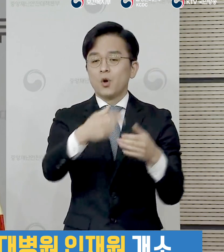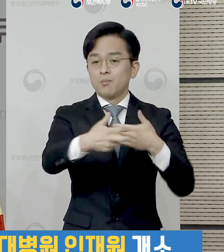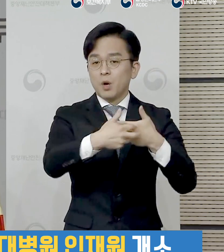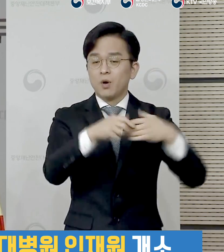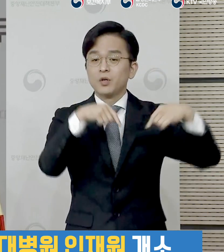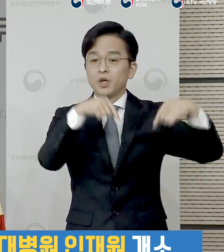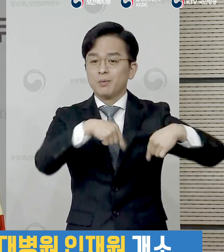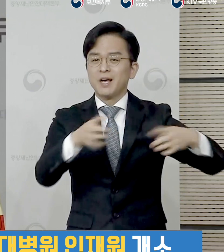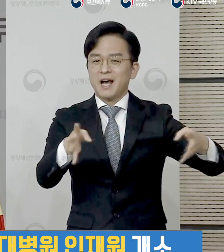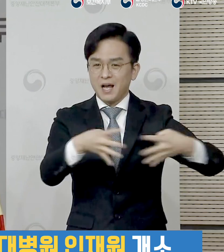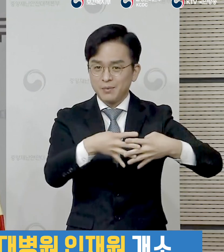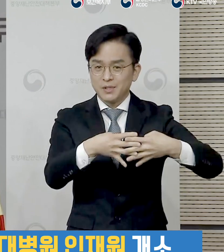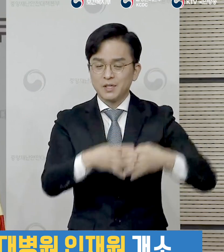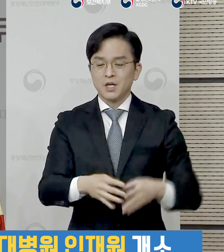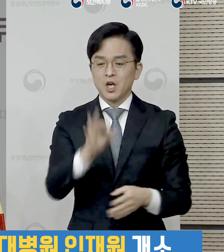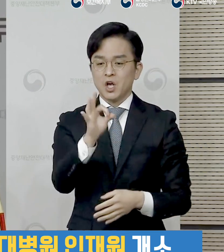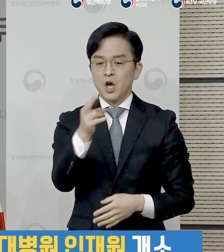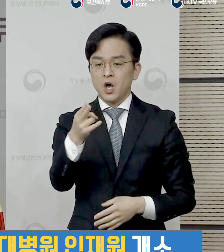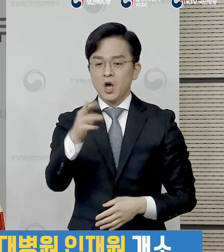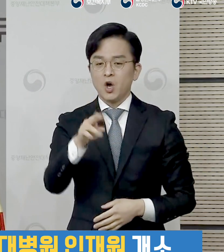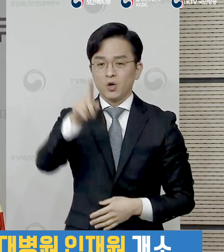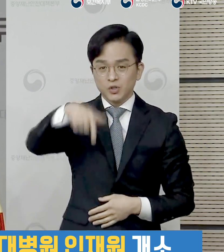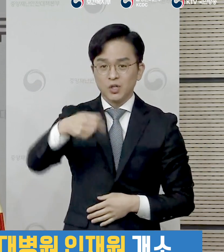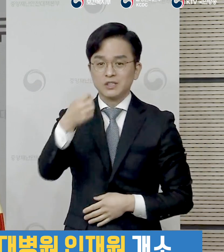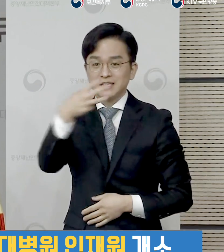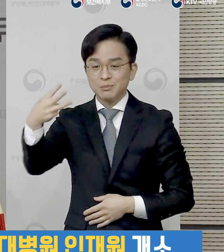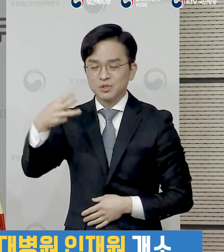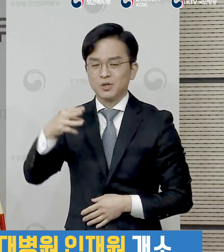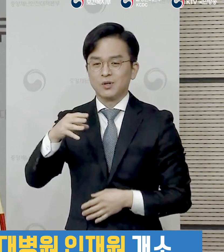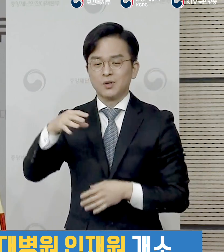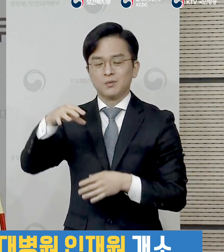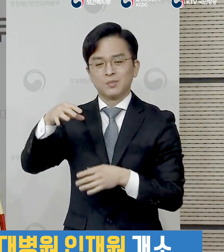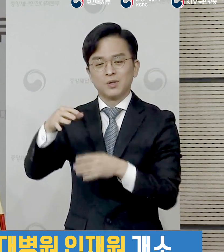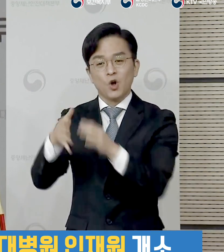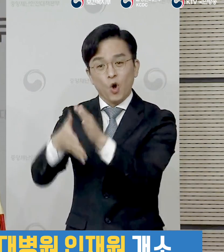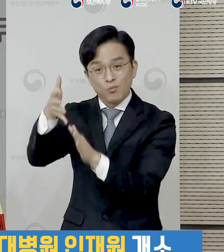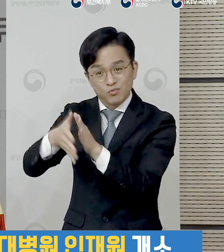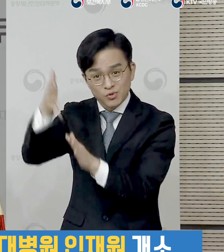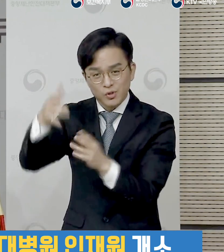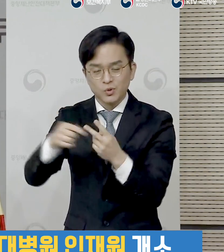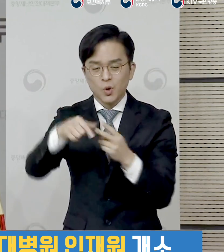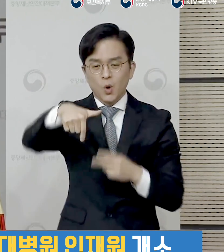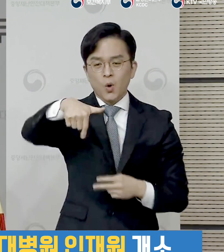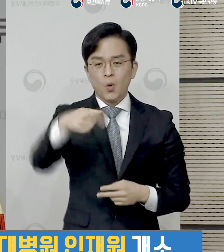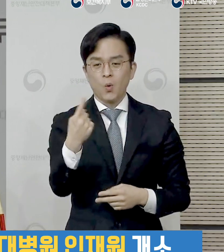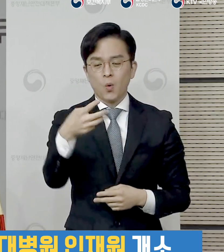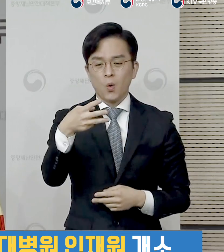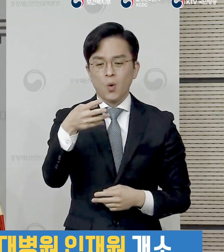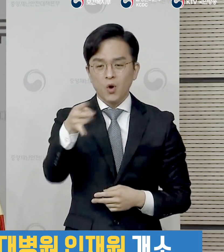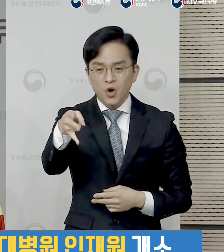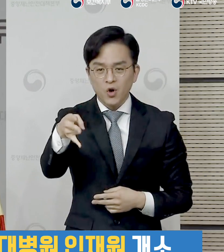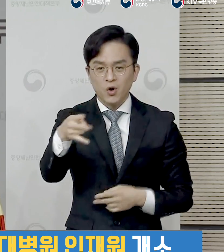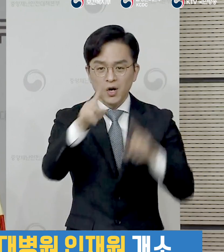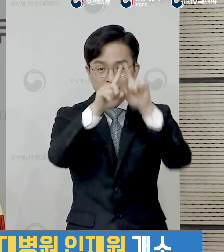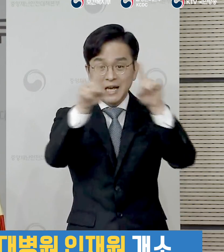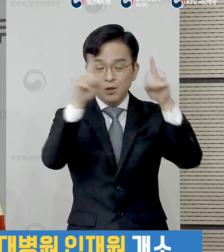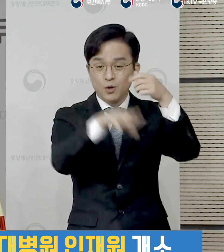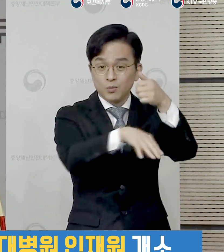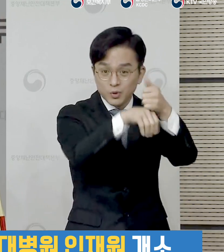소재한 삼성인력개발원과 고려대학교 의료원이 의료 지원을 맡은 경주